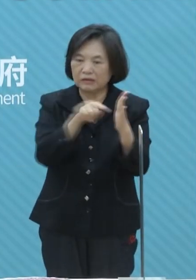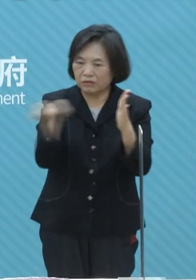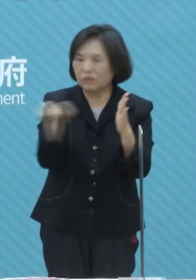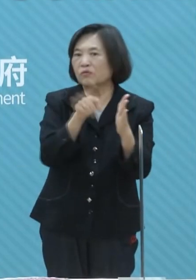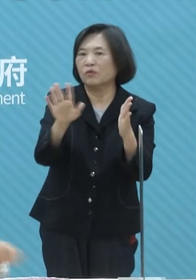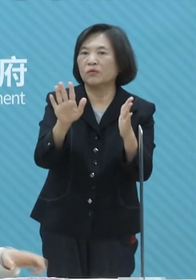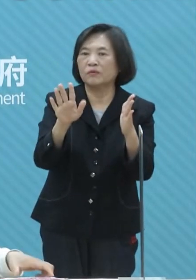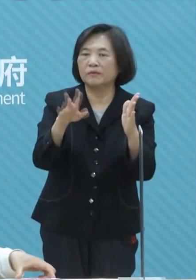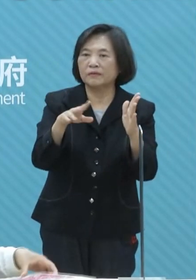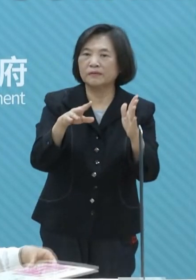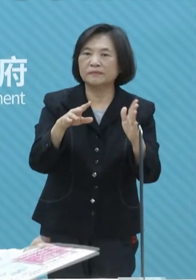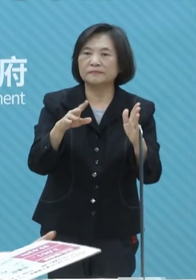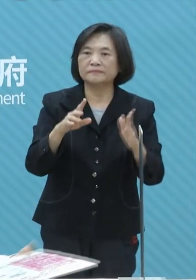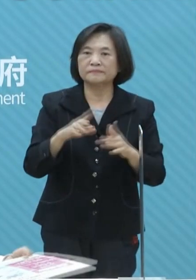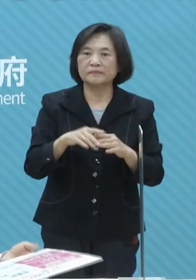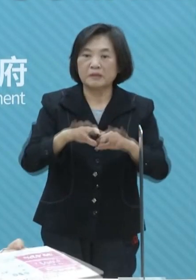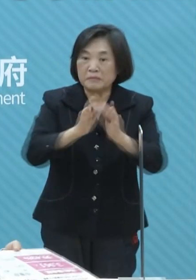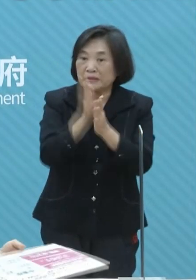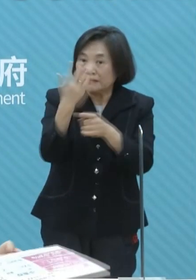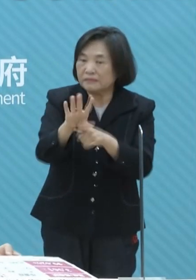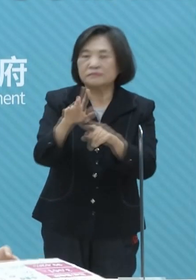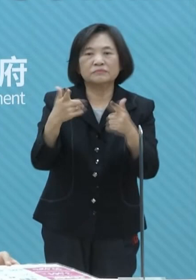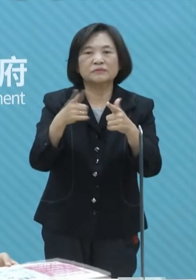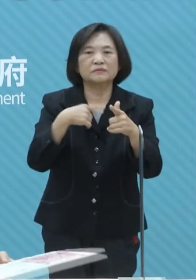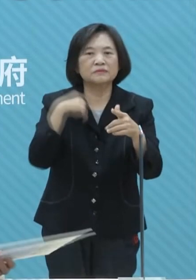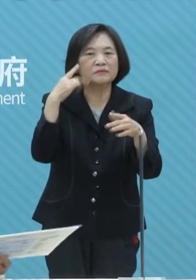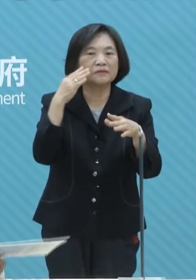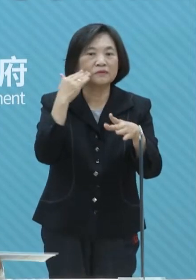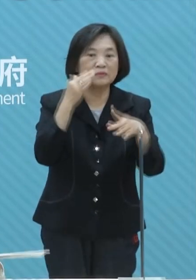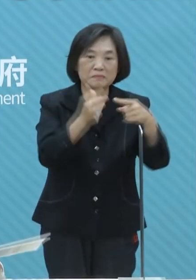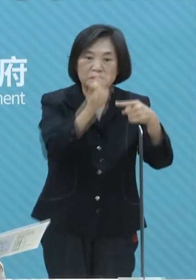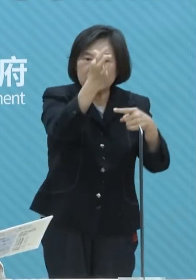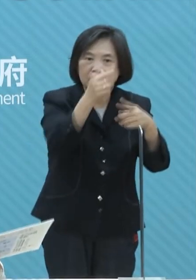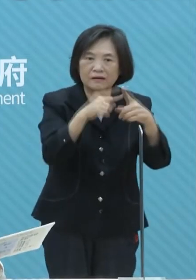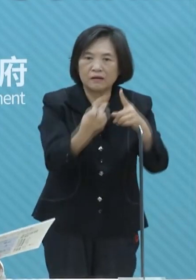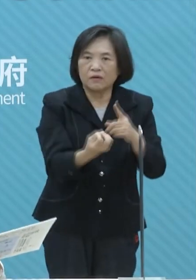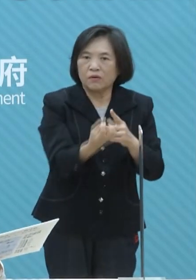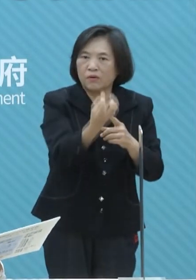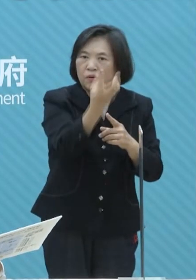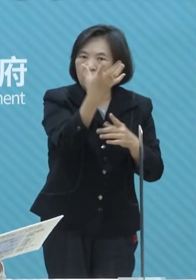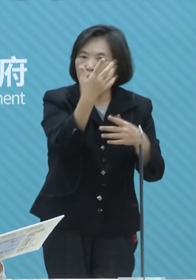点，所以我也相信呢，哦，随着案例慢慢的增加，你知道哈，